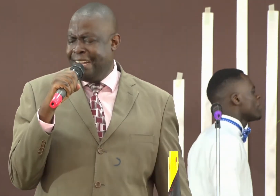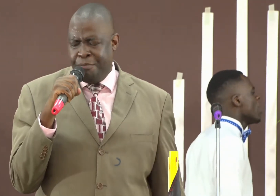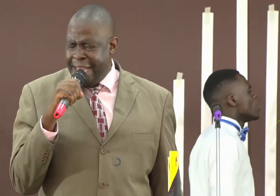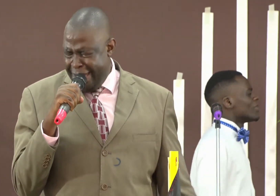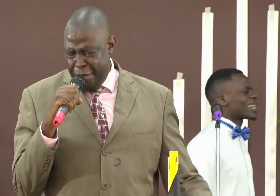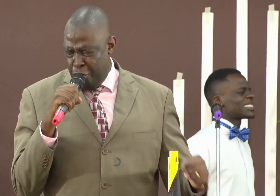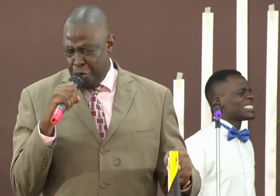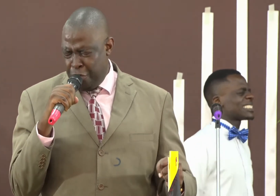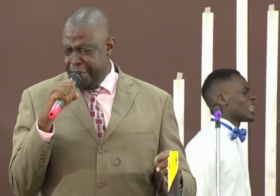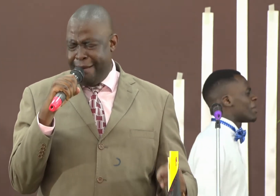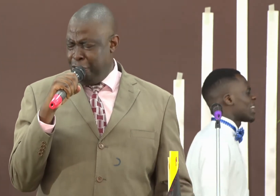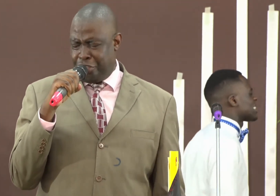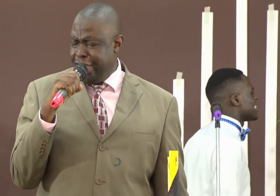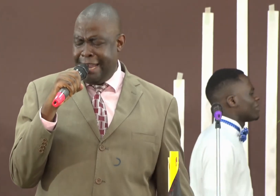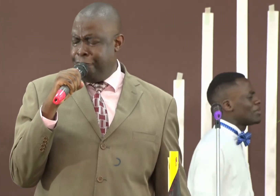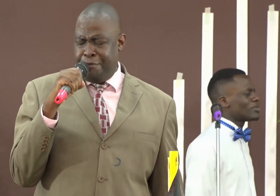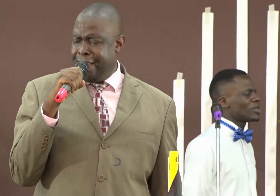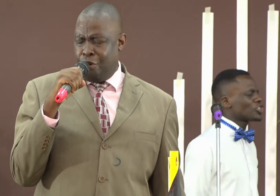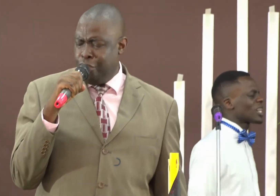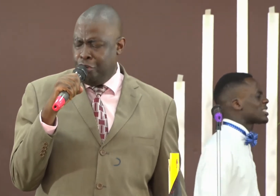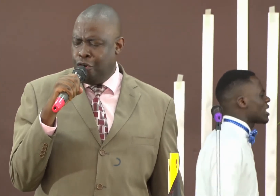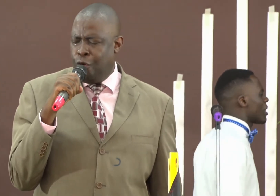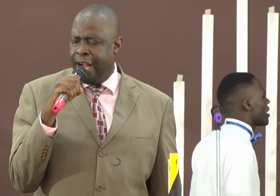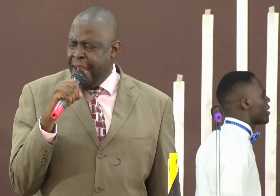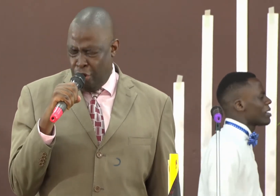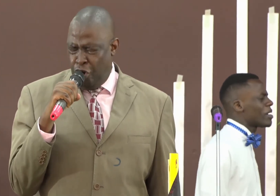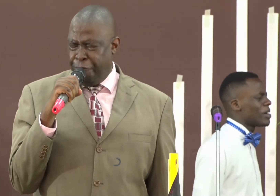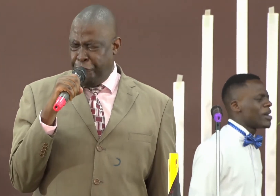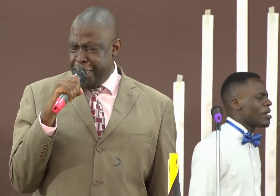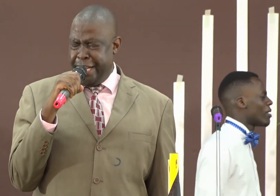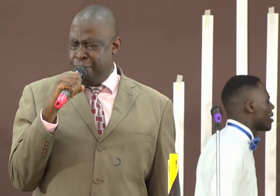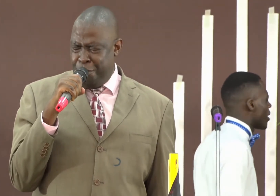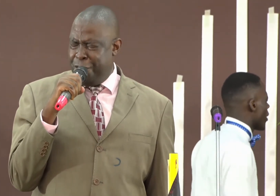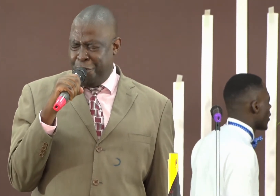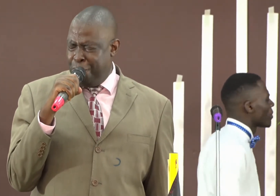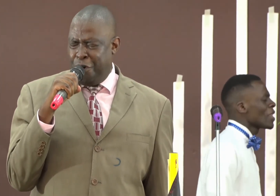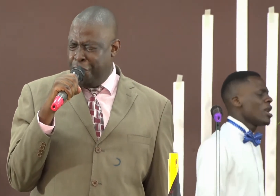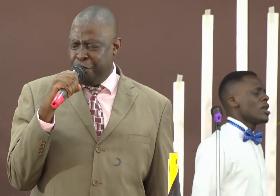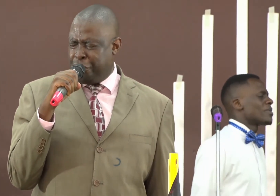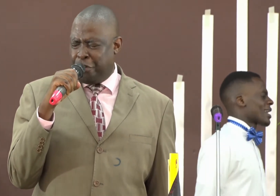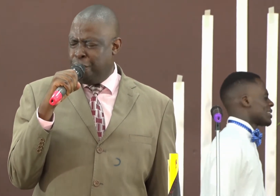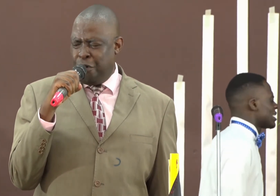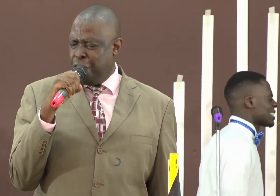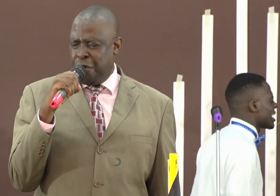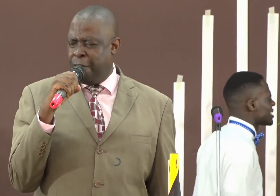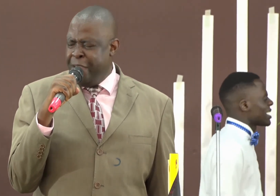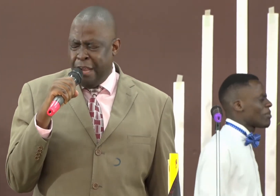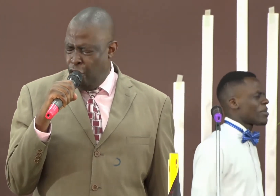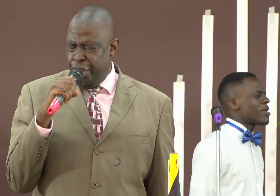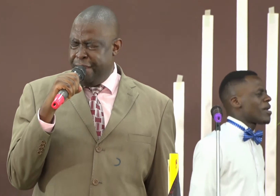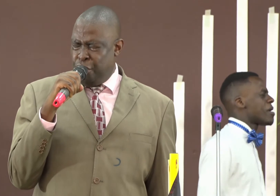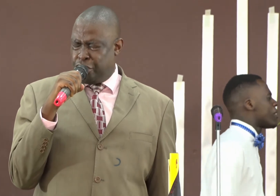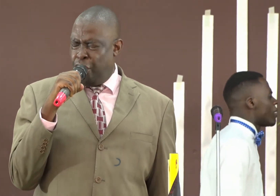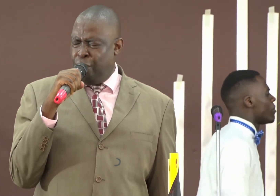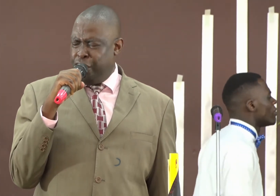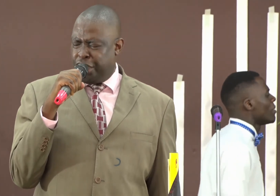prosesiona Eyo kulunda monsi afe mikono jo Ofugire muvyo nomo yomtukubu